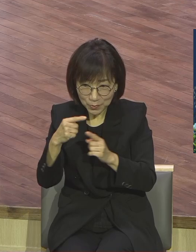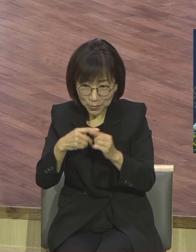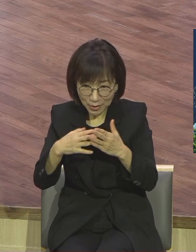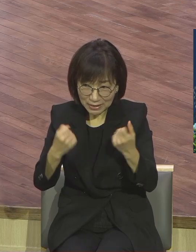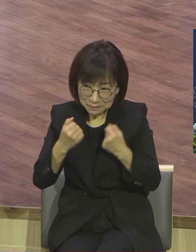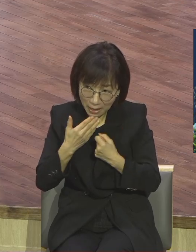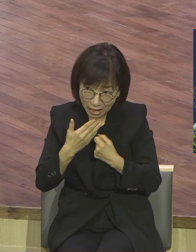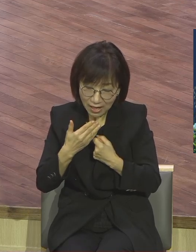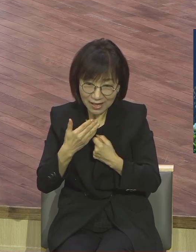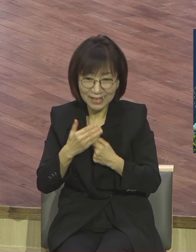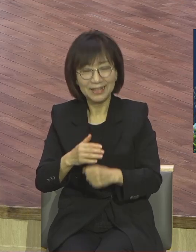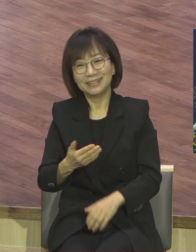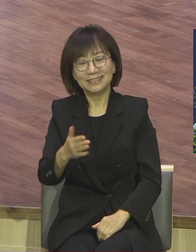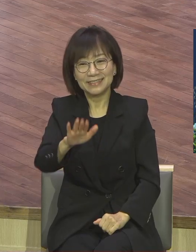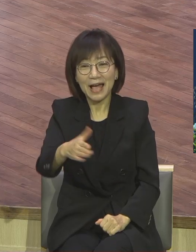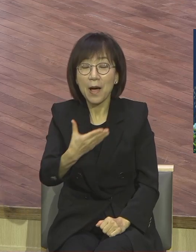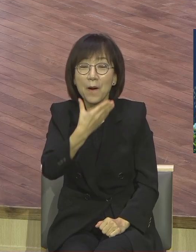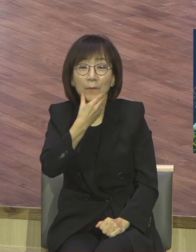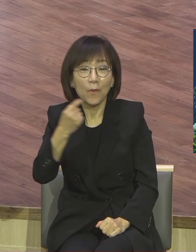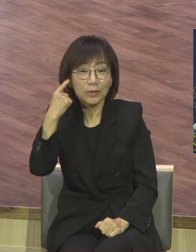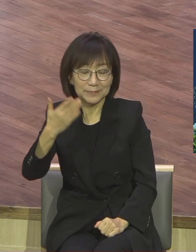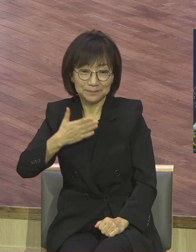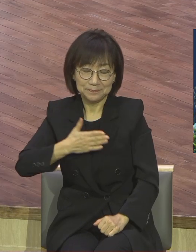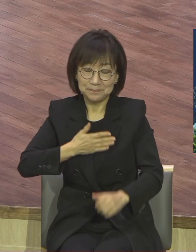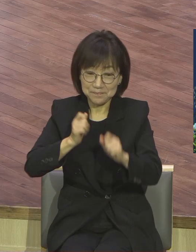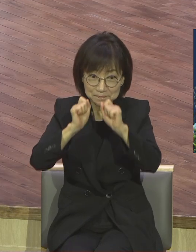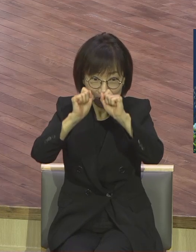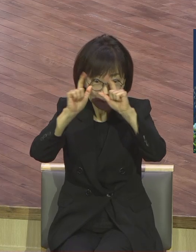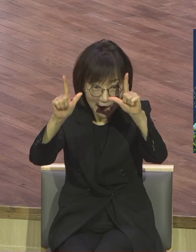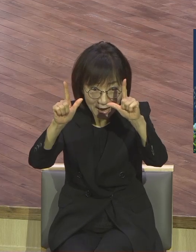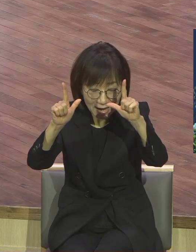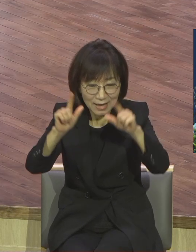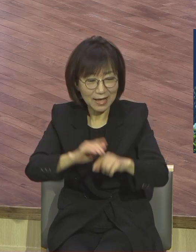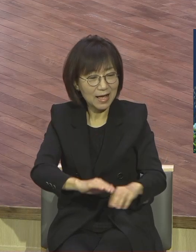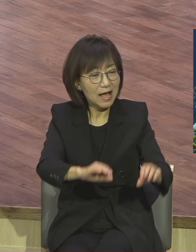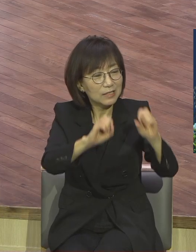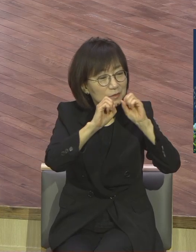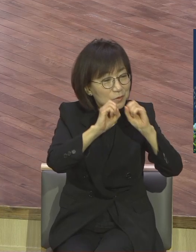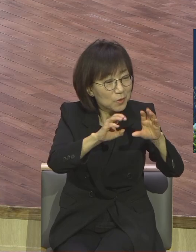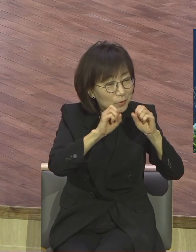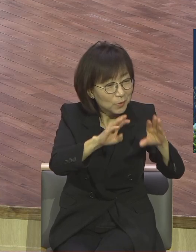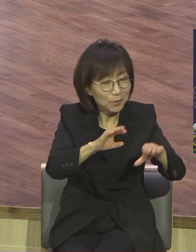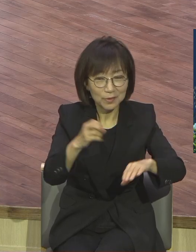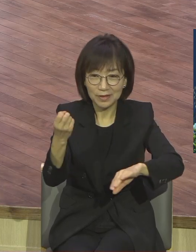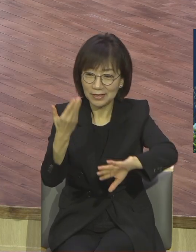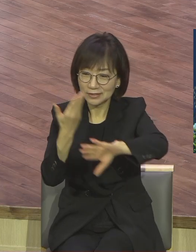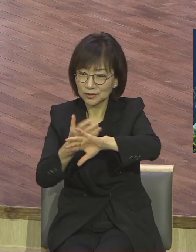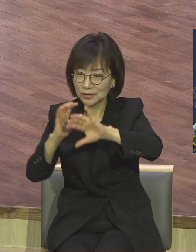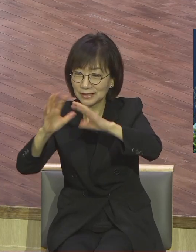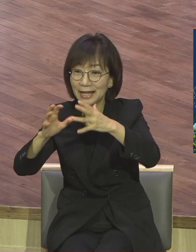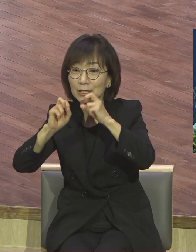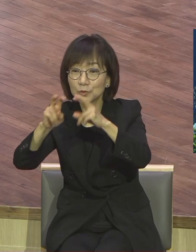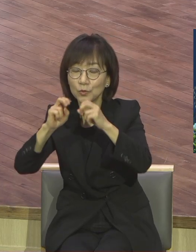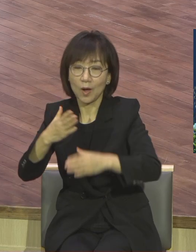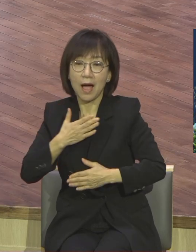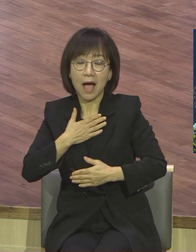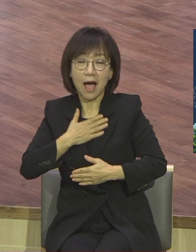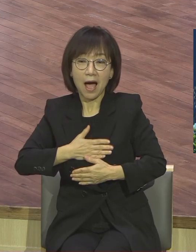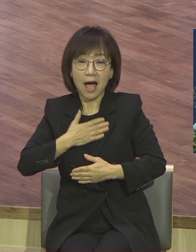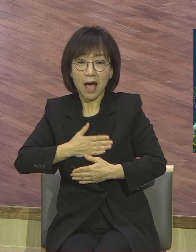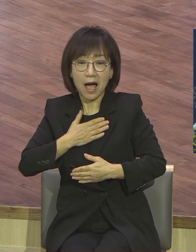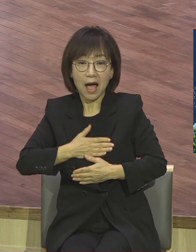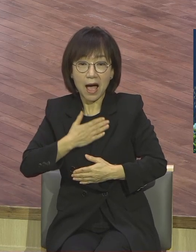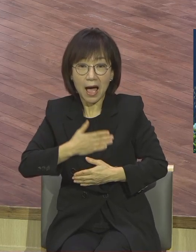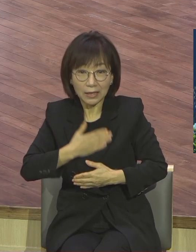복음을 깨달은 성경적 이 선교와 전도를 아는 그러한 분들은